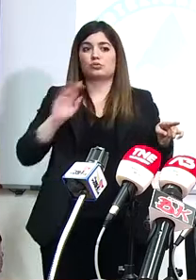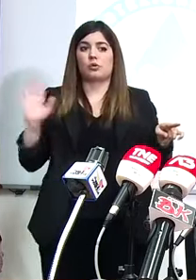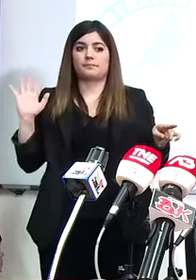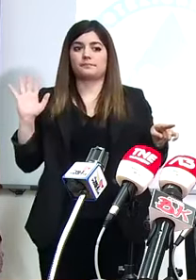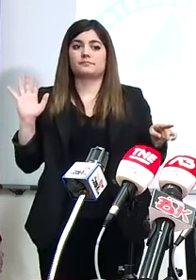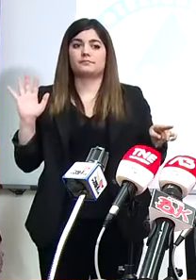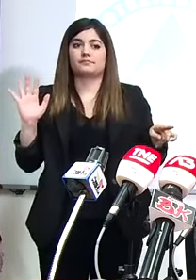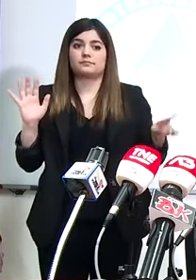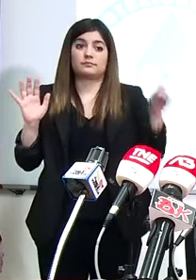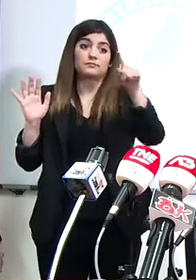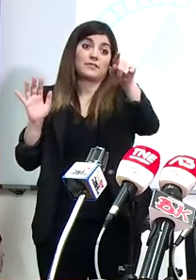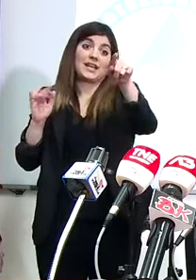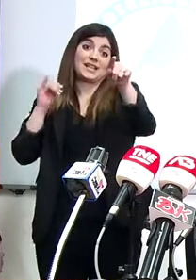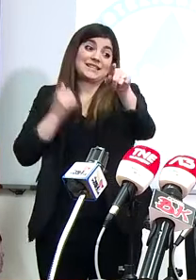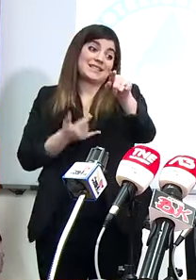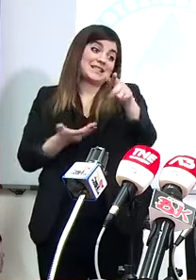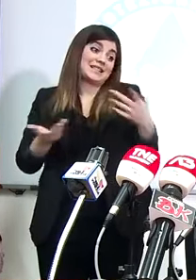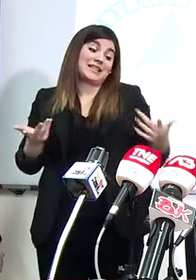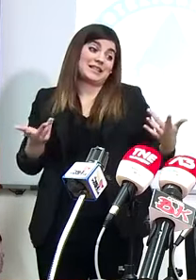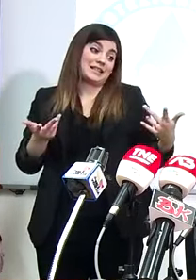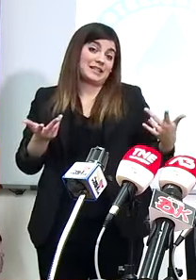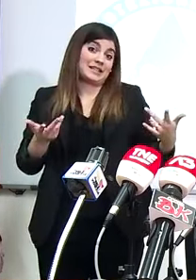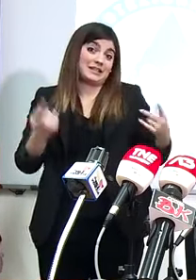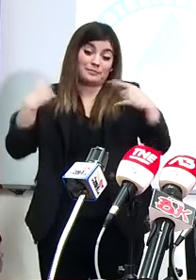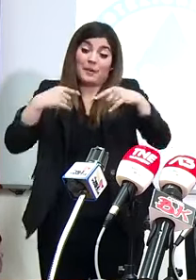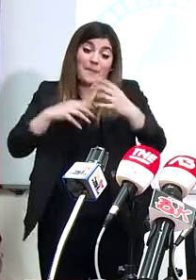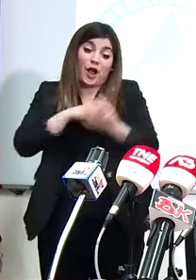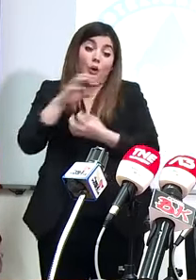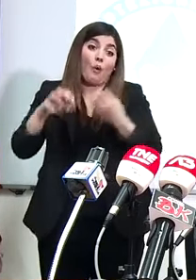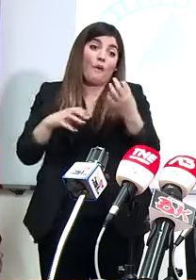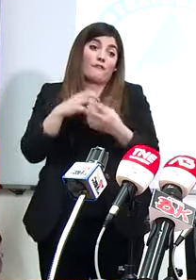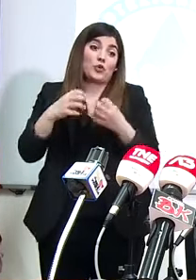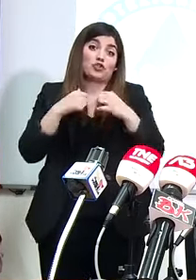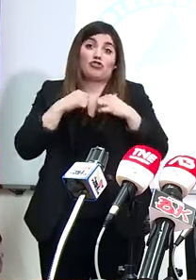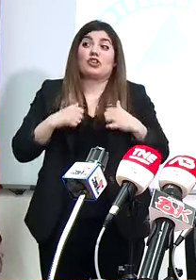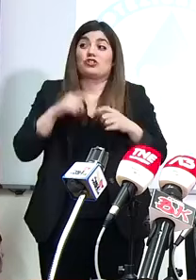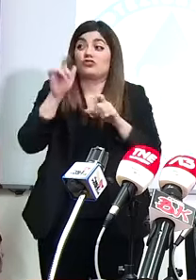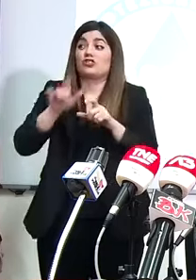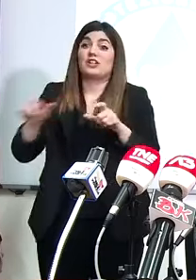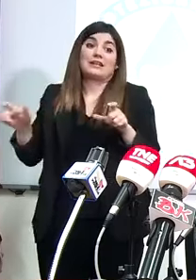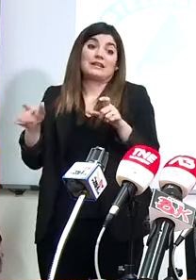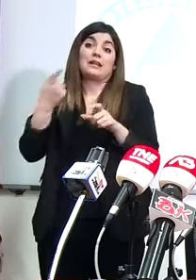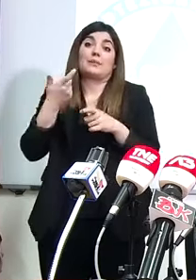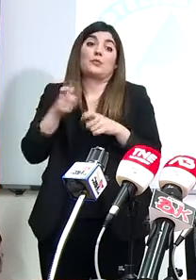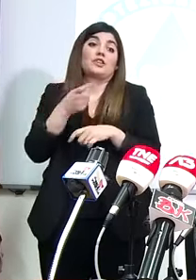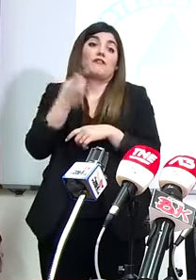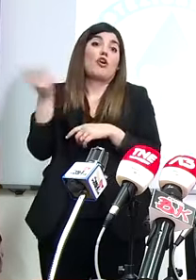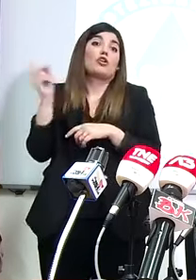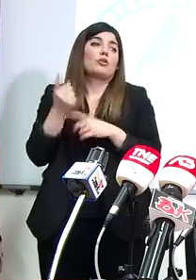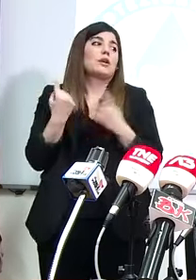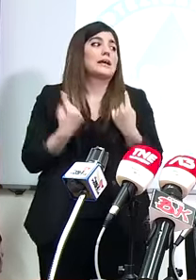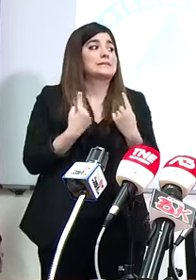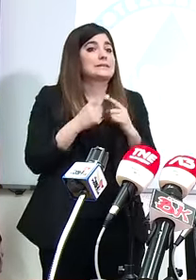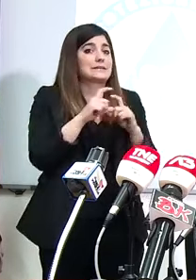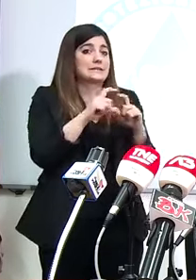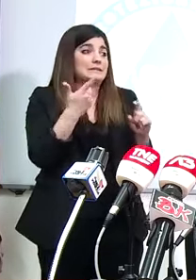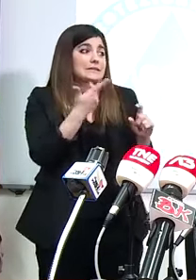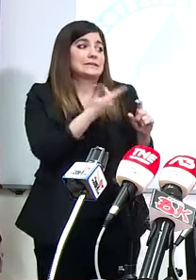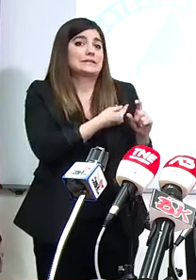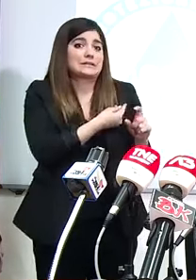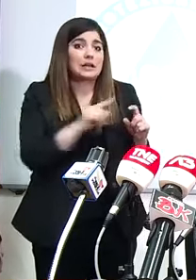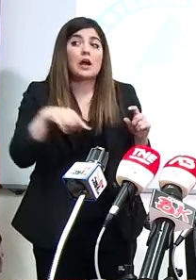ma è questa bella la confusione che nasce anche nel cittadino che magari aspetta la sua dose e non sa quando li arriverà allora